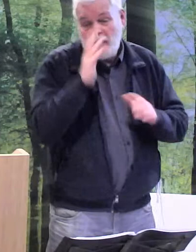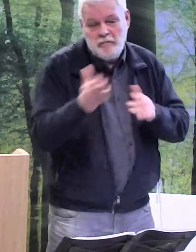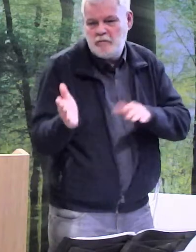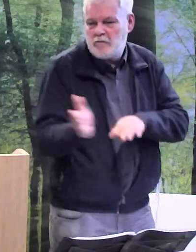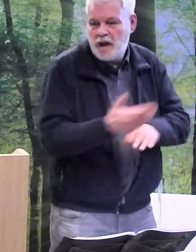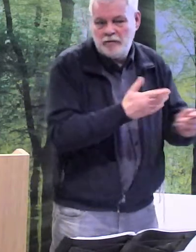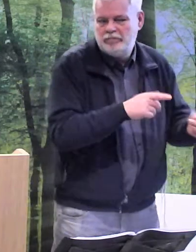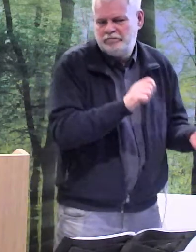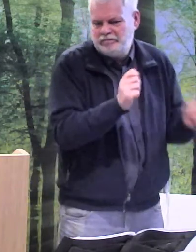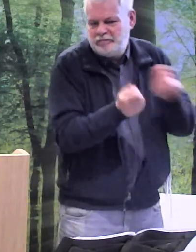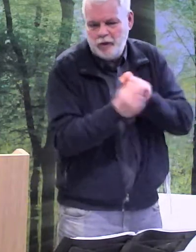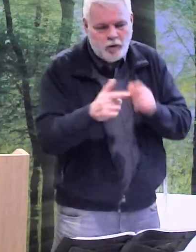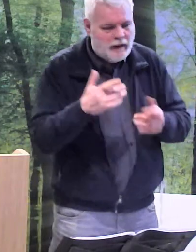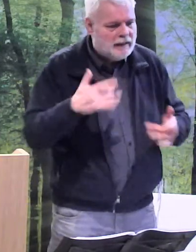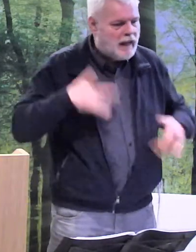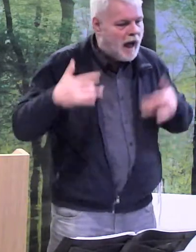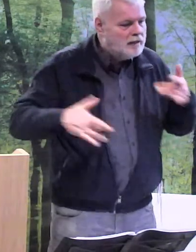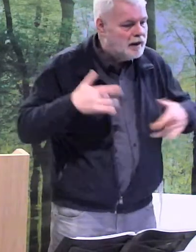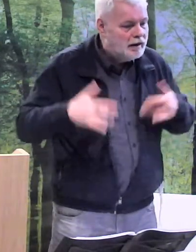heel graag.